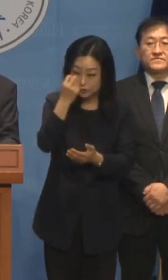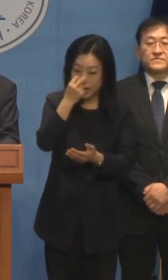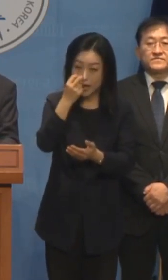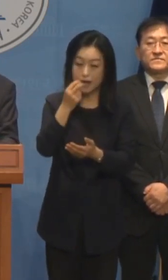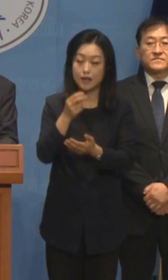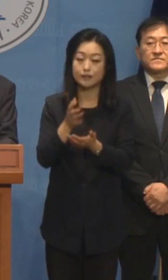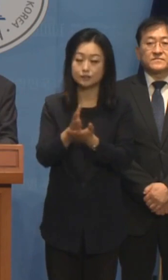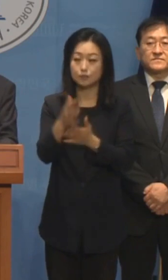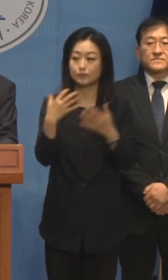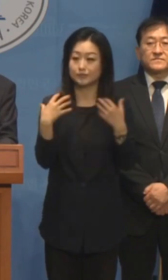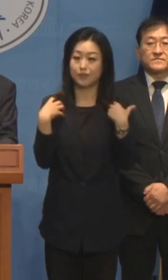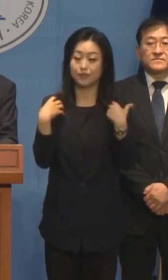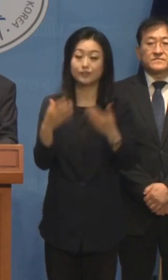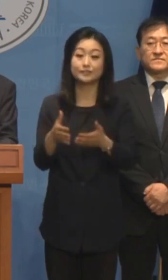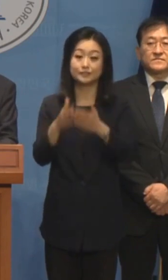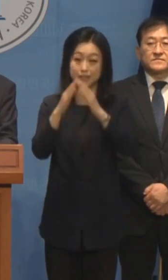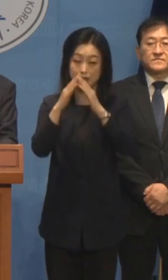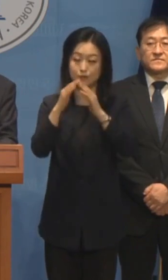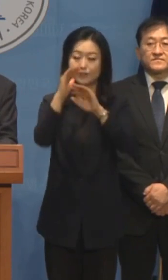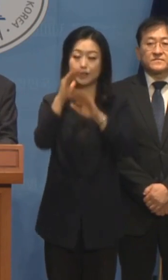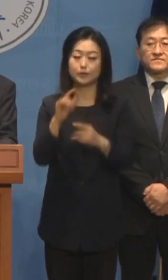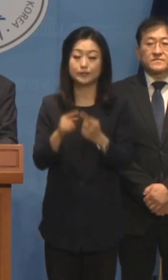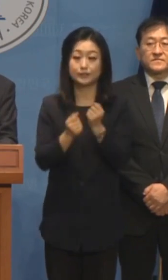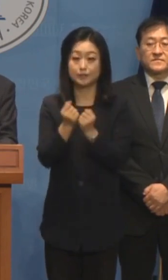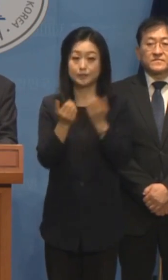보시면 되겠습니다.